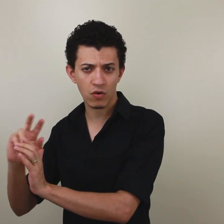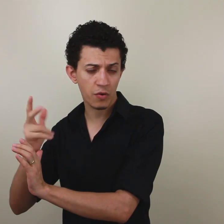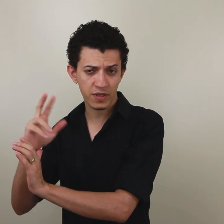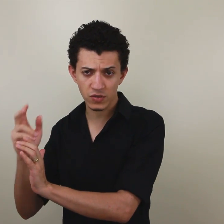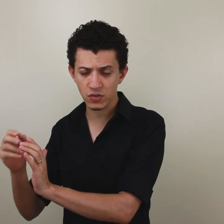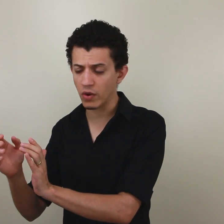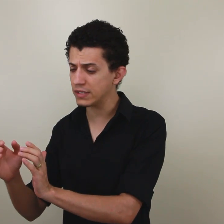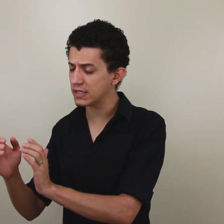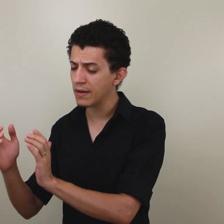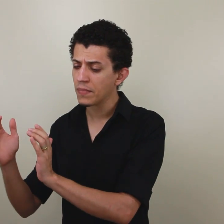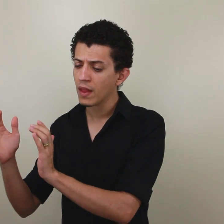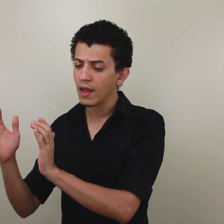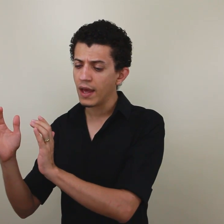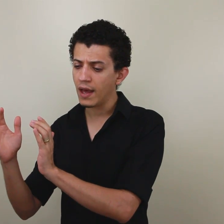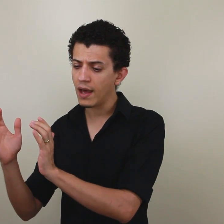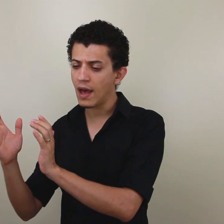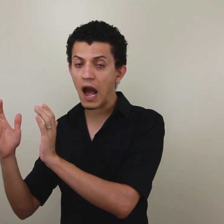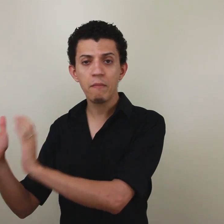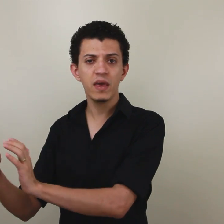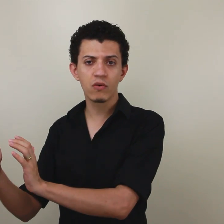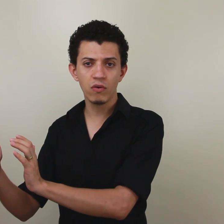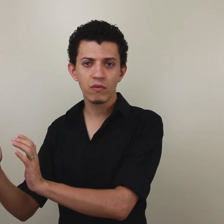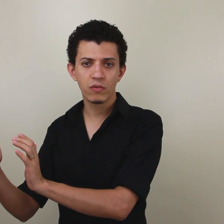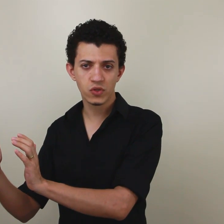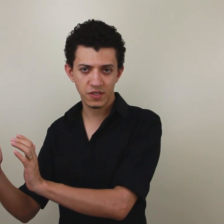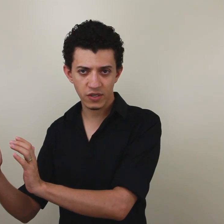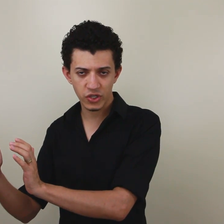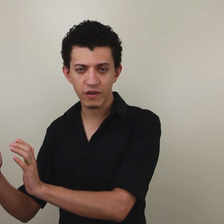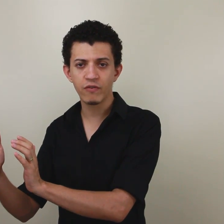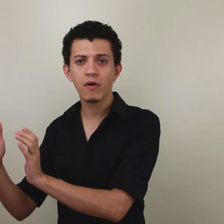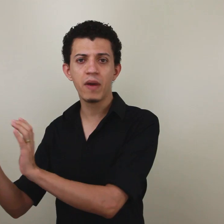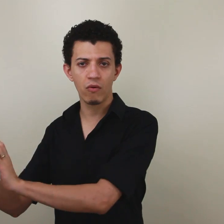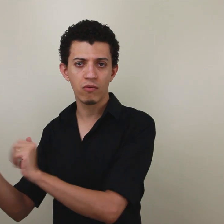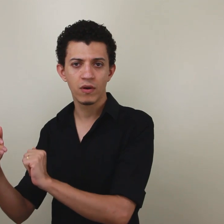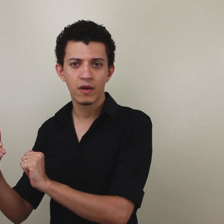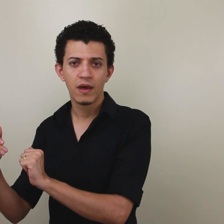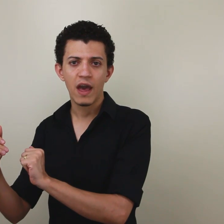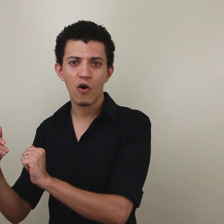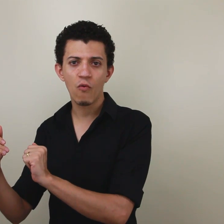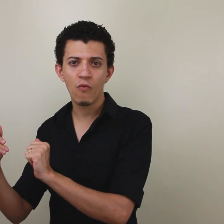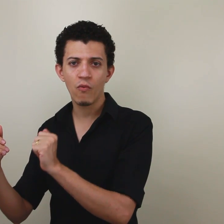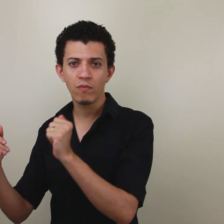qualquer uma das duas coisas, amigo, um substantivo, meu, é um